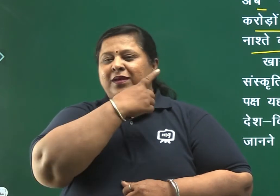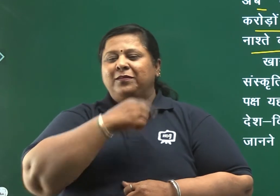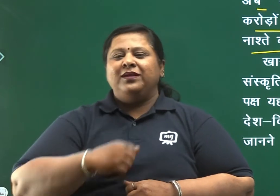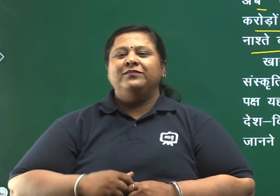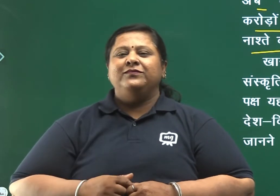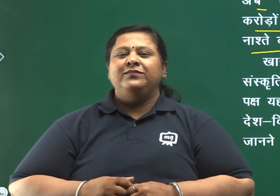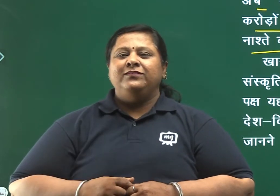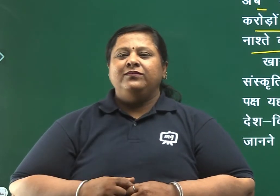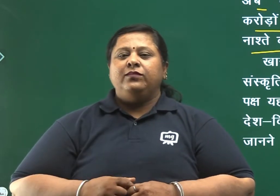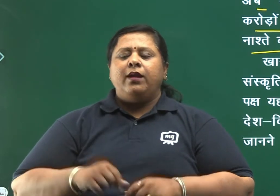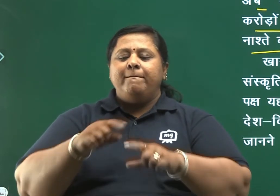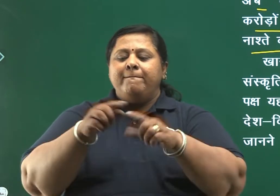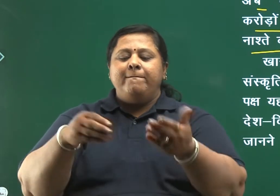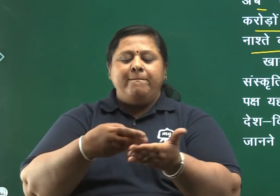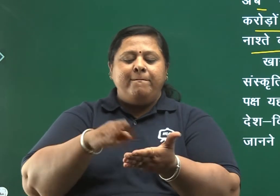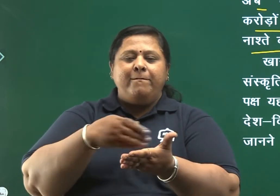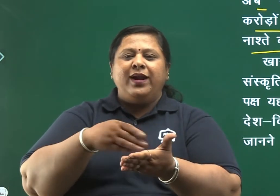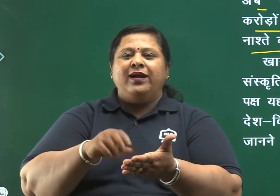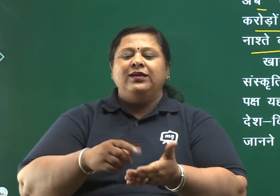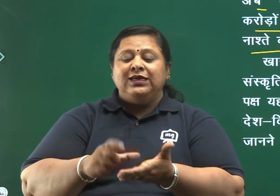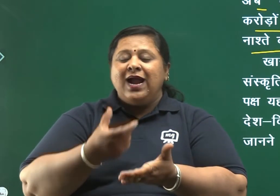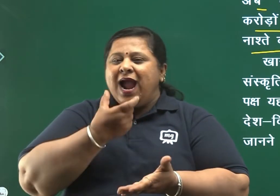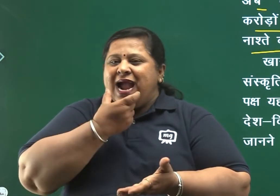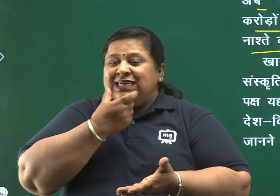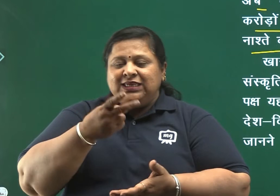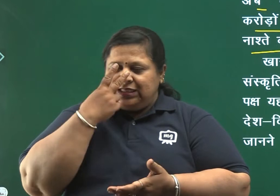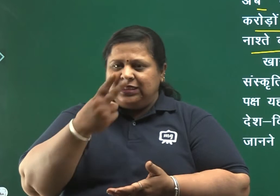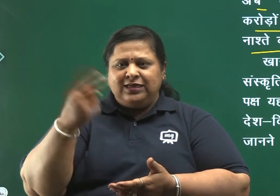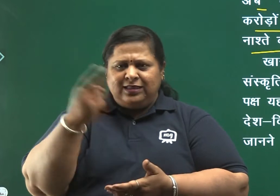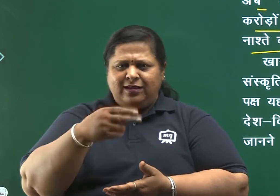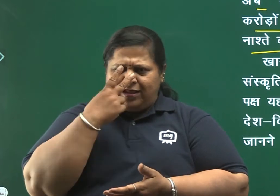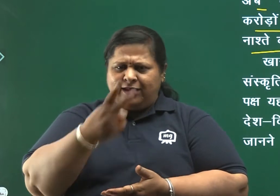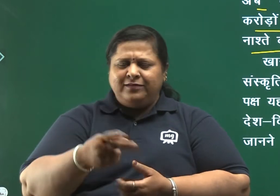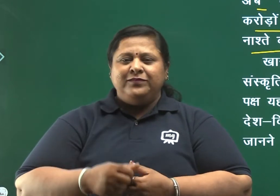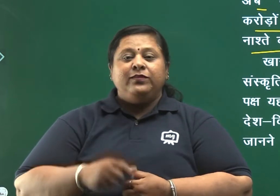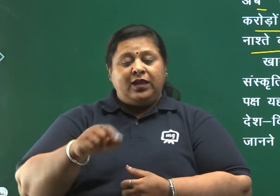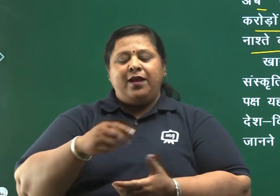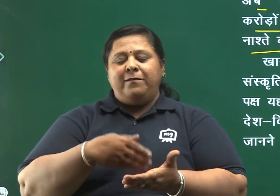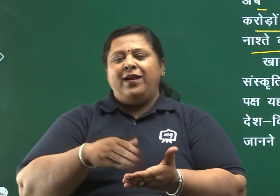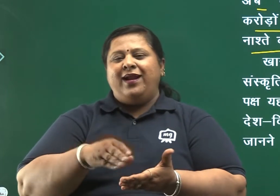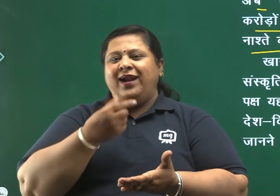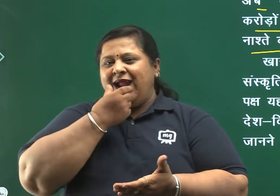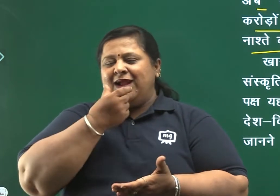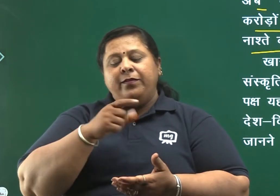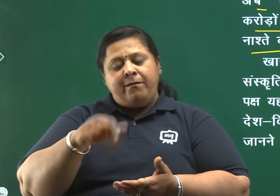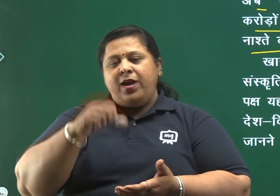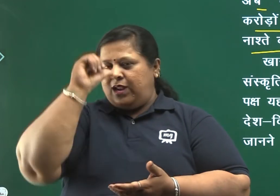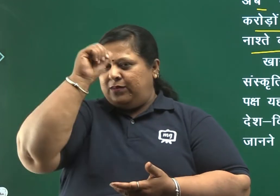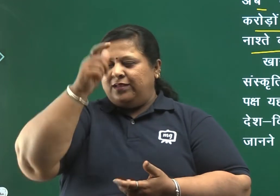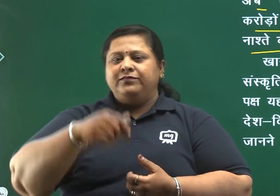पर ब्रेड का चित्र देख रहे हैं। यह ब्रेड भारत